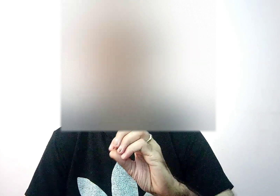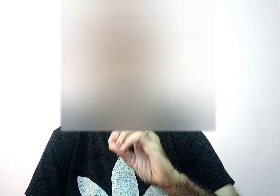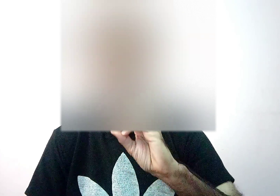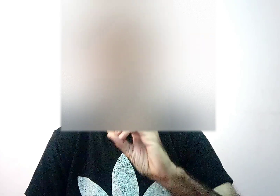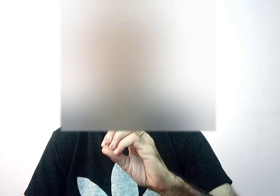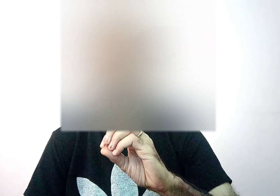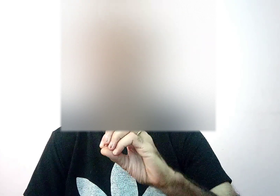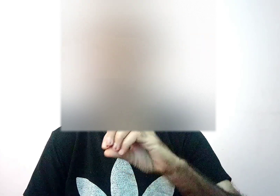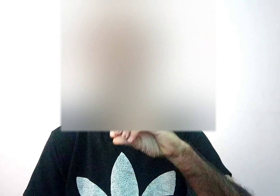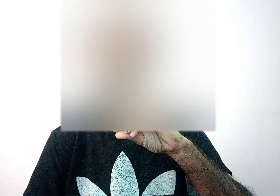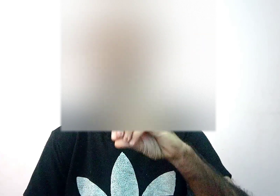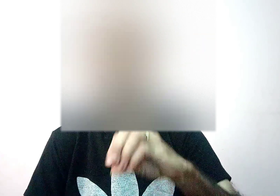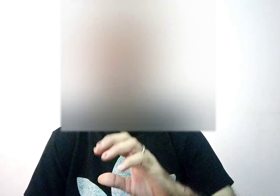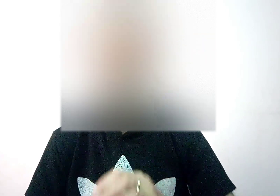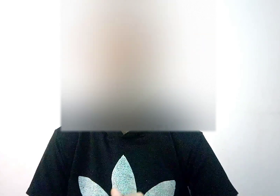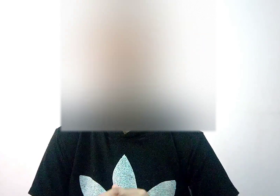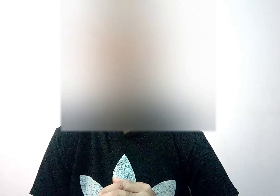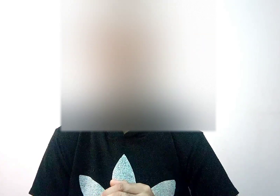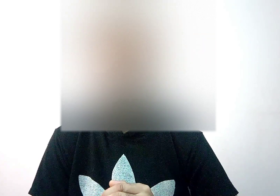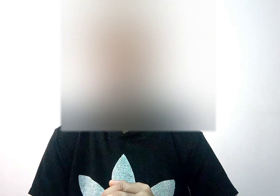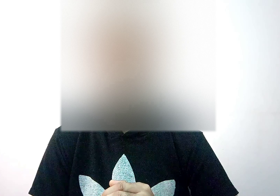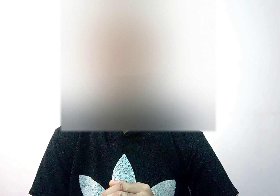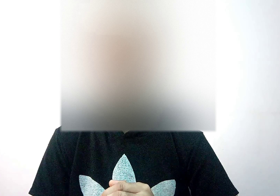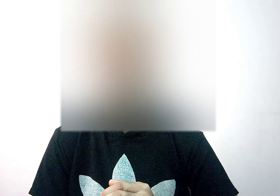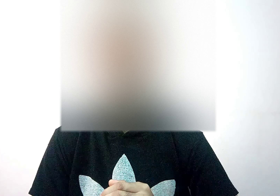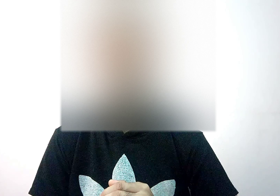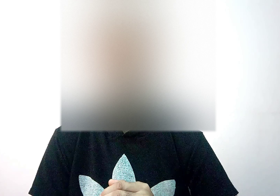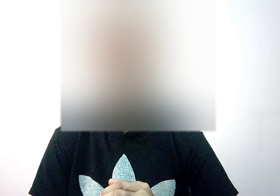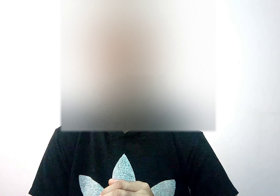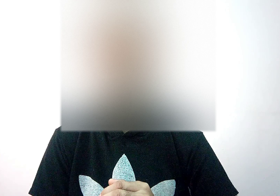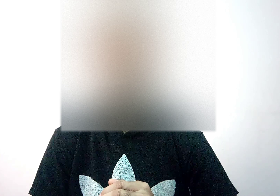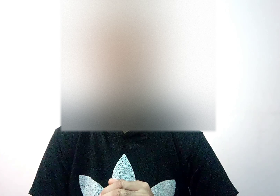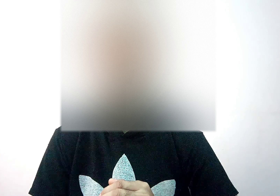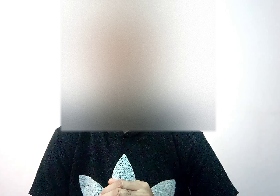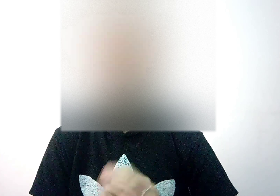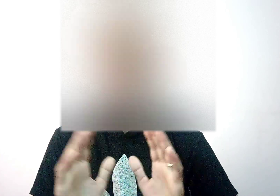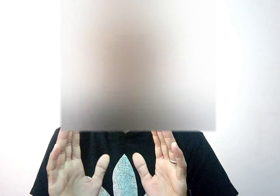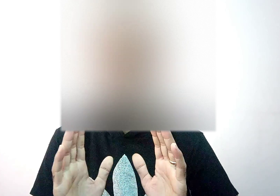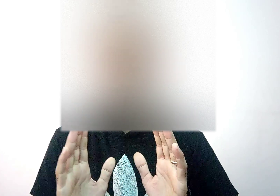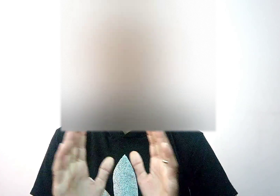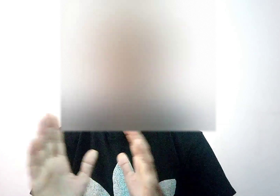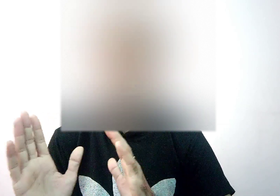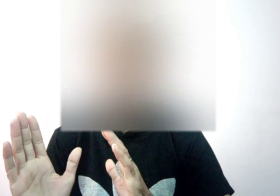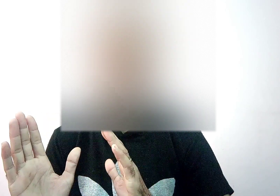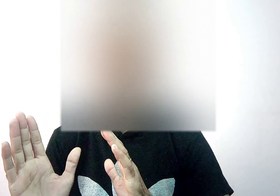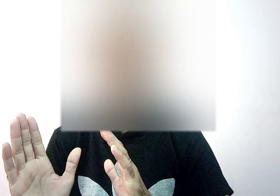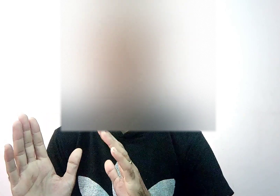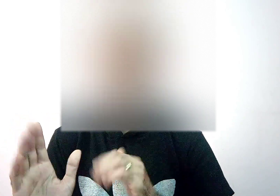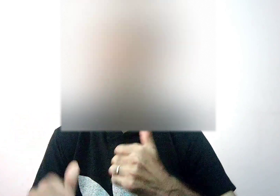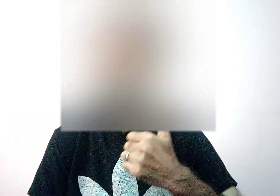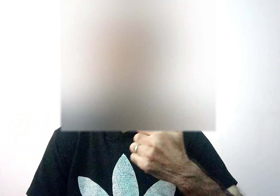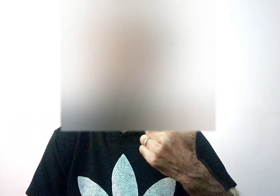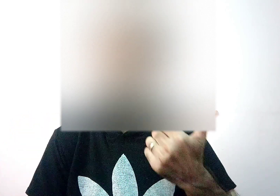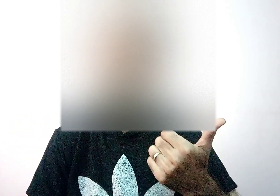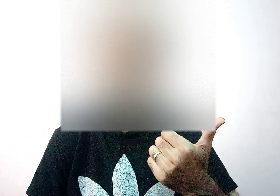سيكون في القاهرة. مش هتكون في اي مكان تاني، لا تقول لي في السودان